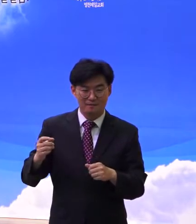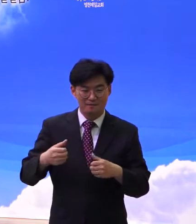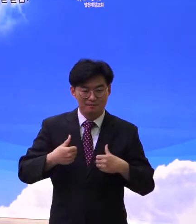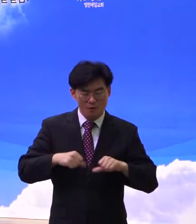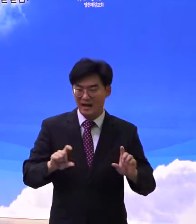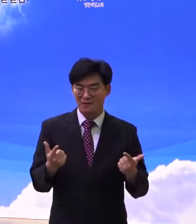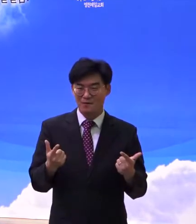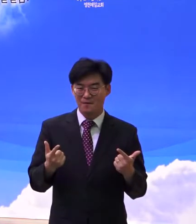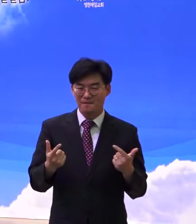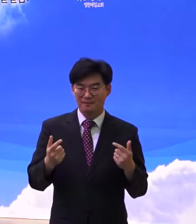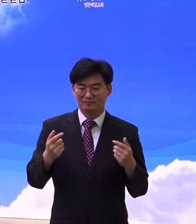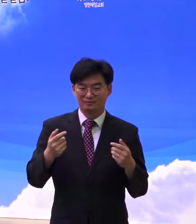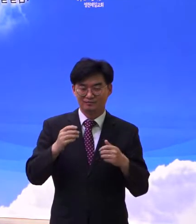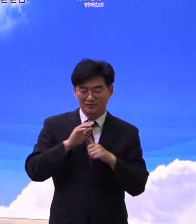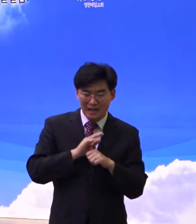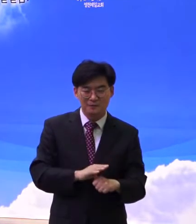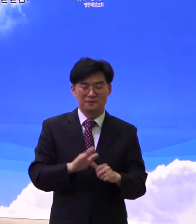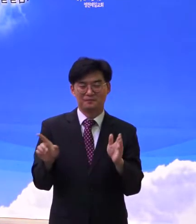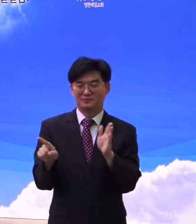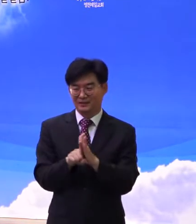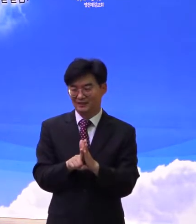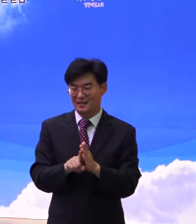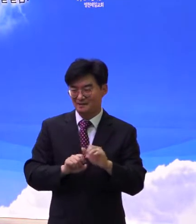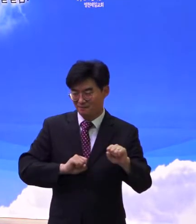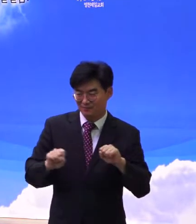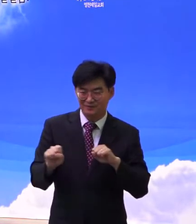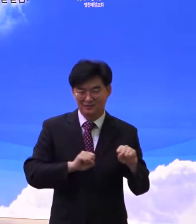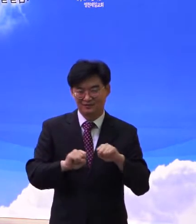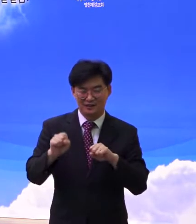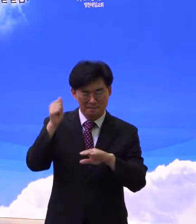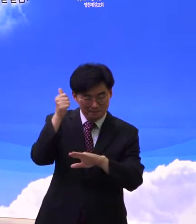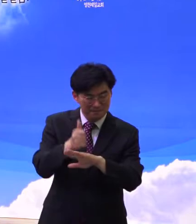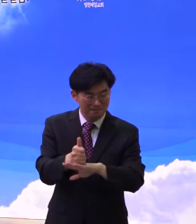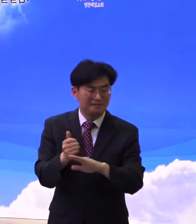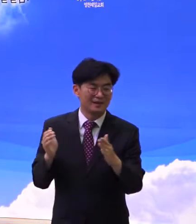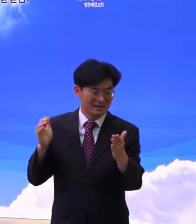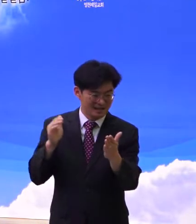계속해서 맞섰고 신앙의 길을 끝까지 걸어간 것,